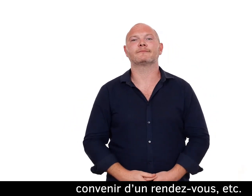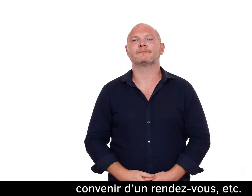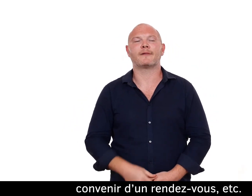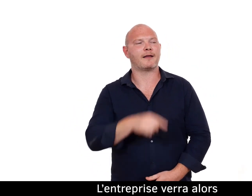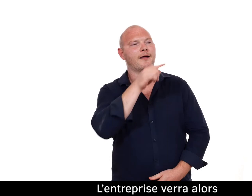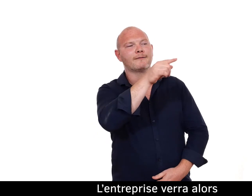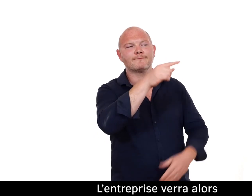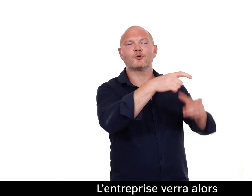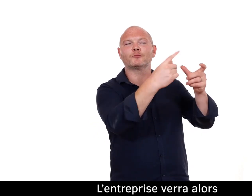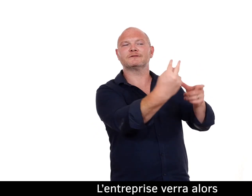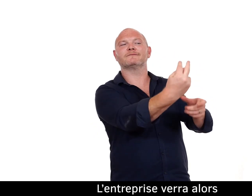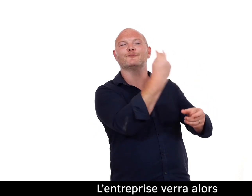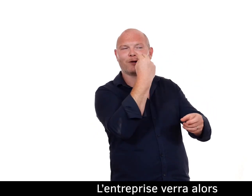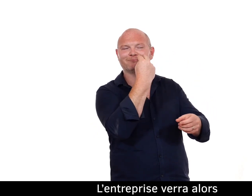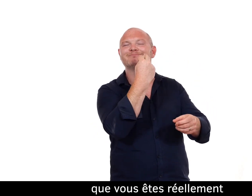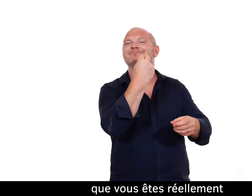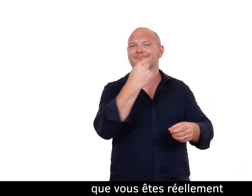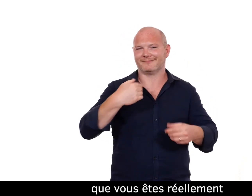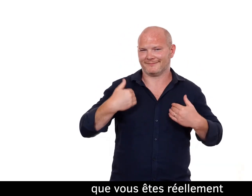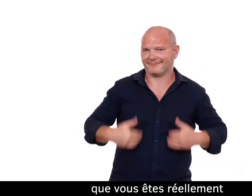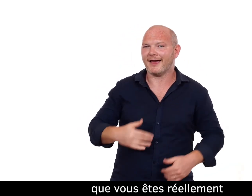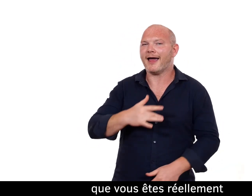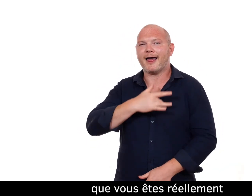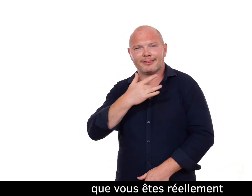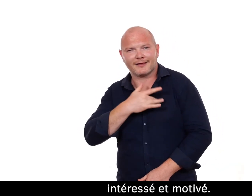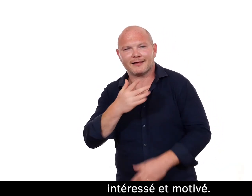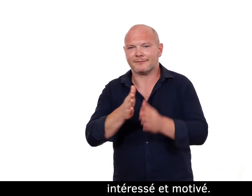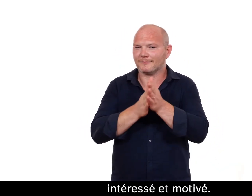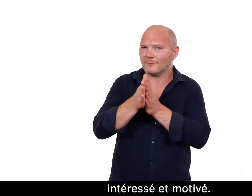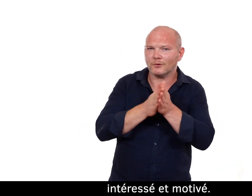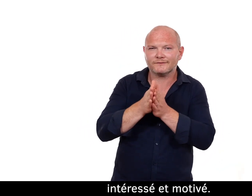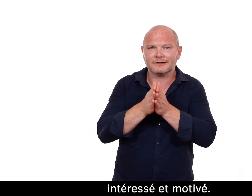etc. L'entreprise verra alors que vous êtes réellement intéressé et motivé.